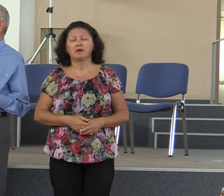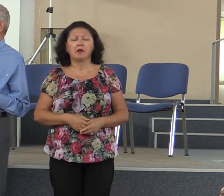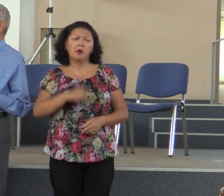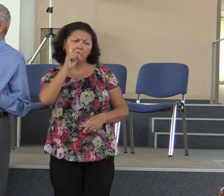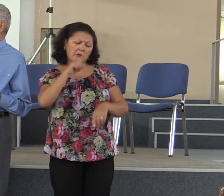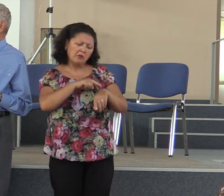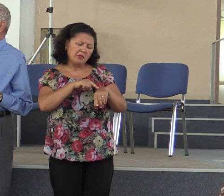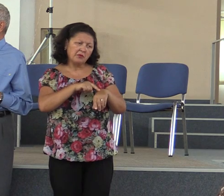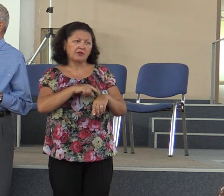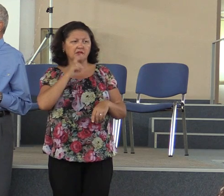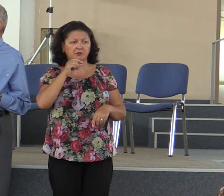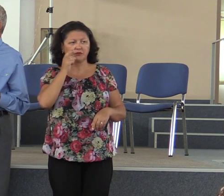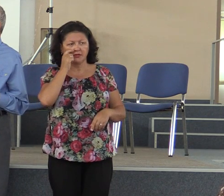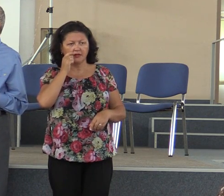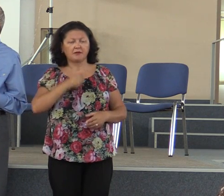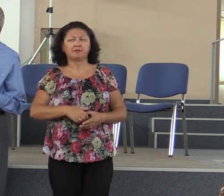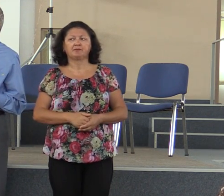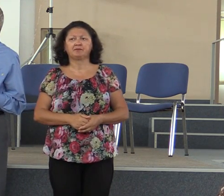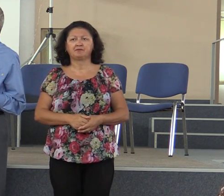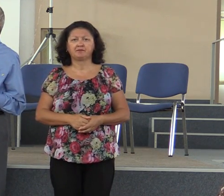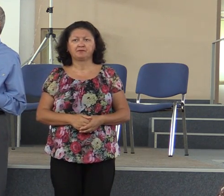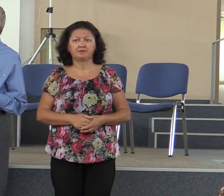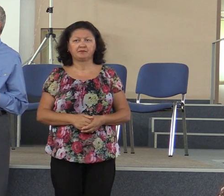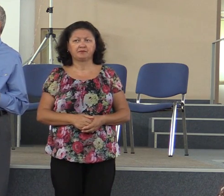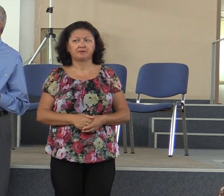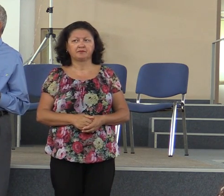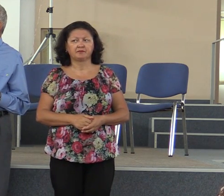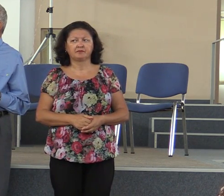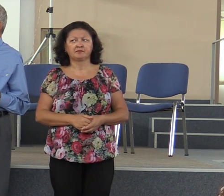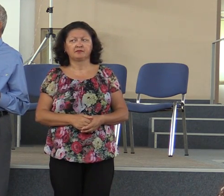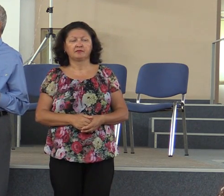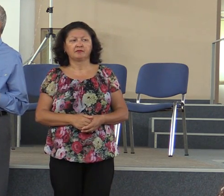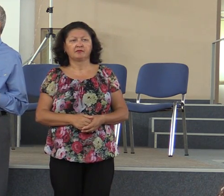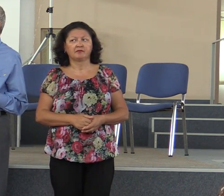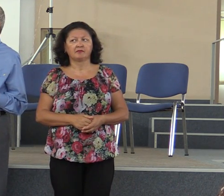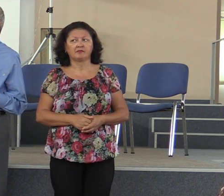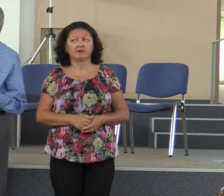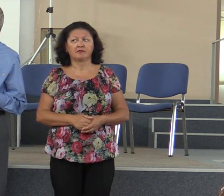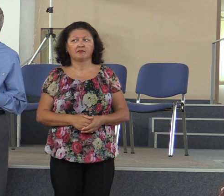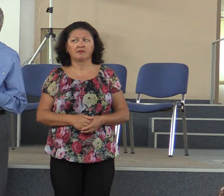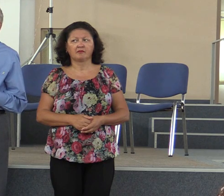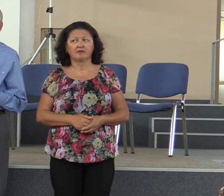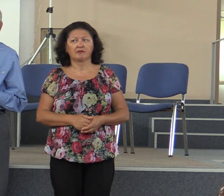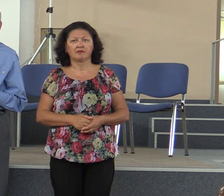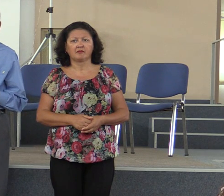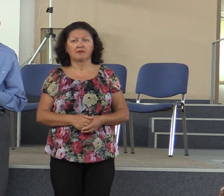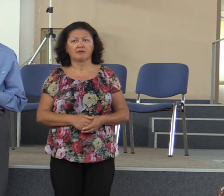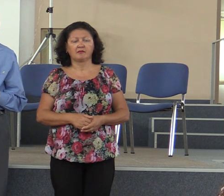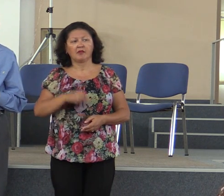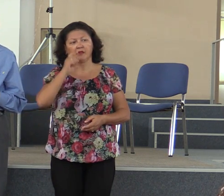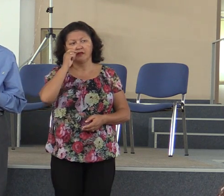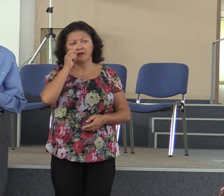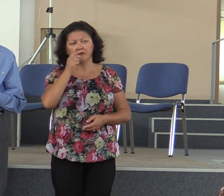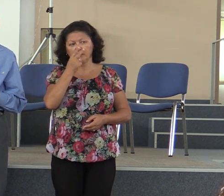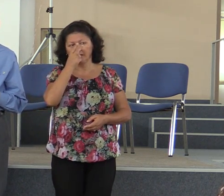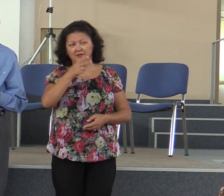a spus tata. And the father had seen in the newspaper that night a map of the world. Tata s-a